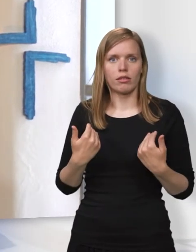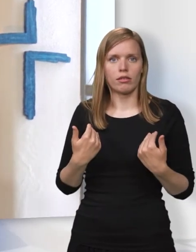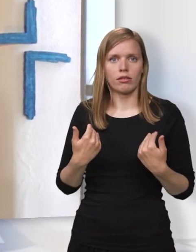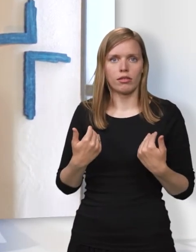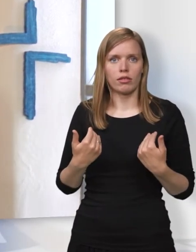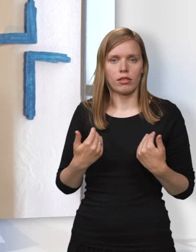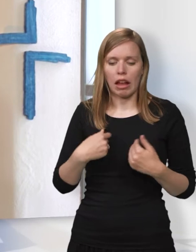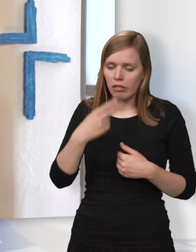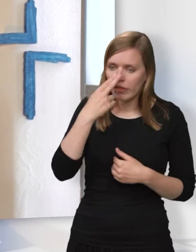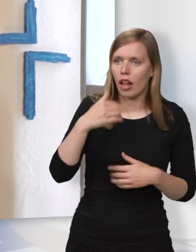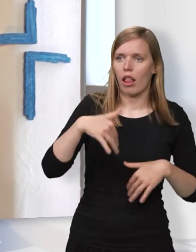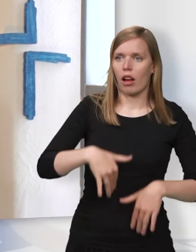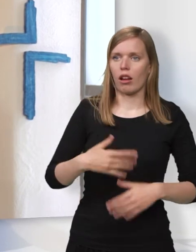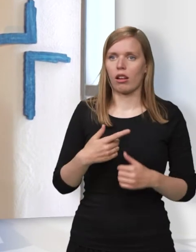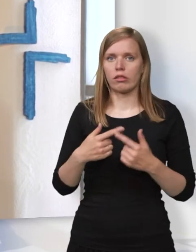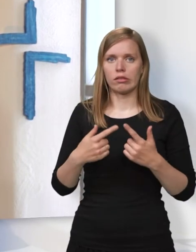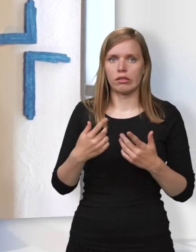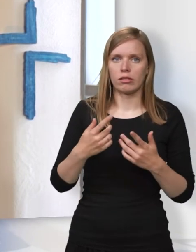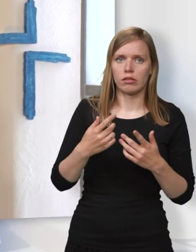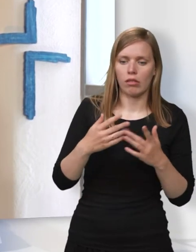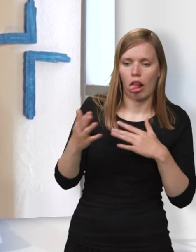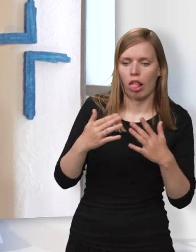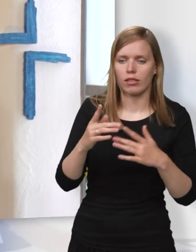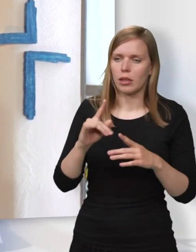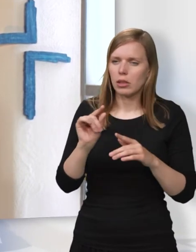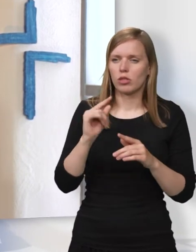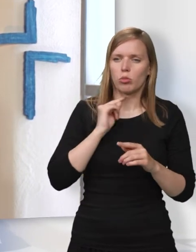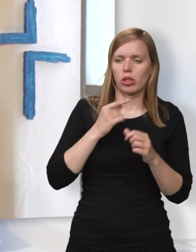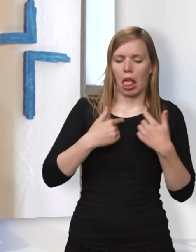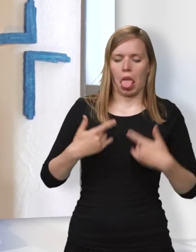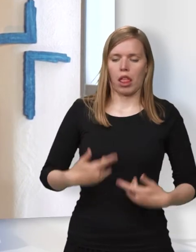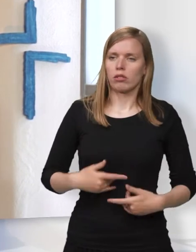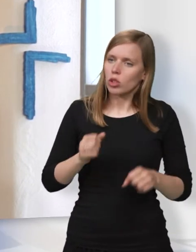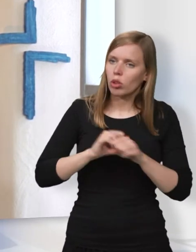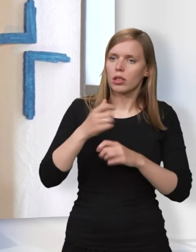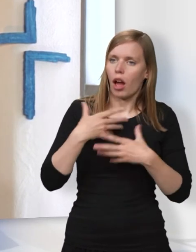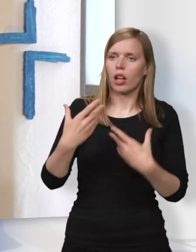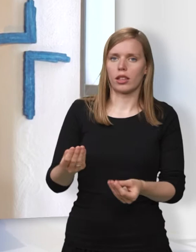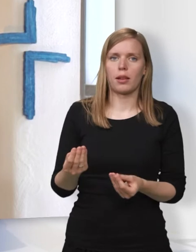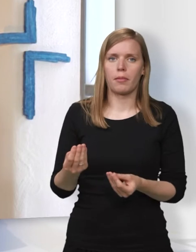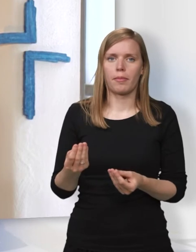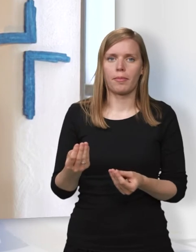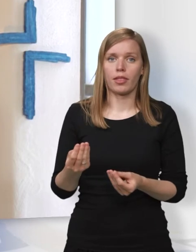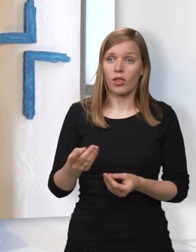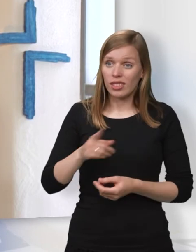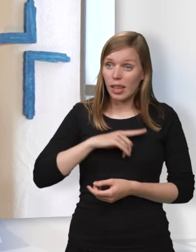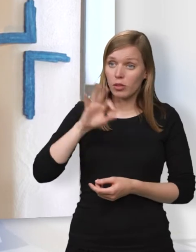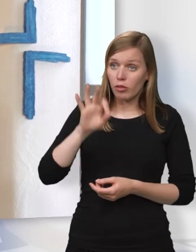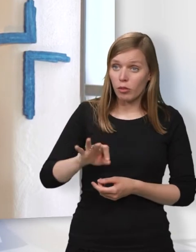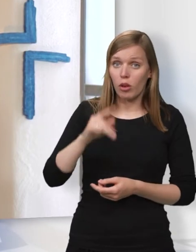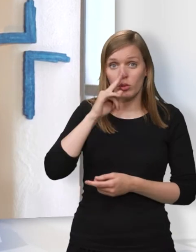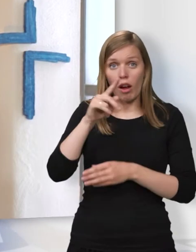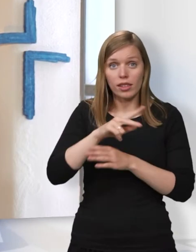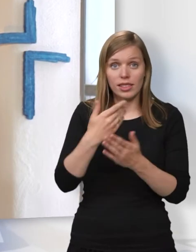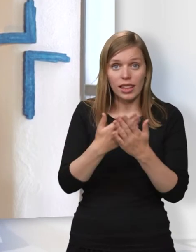Falten und mit allem drum und dran, auch mit dem Schmuddeligen. Ich bin nicht mehr ihr Ansichtsexemplar, ich